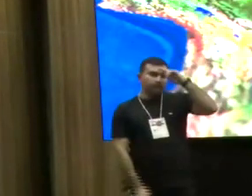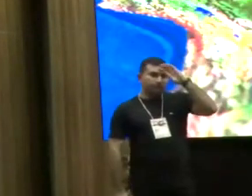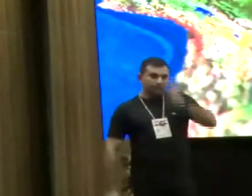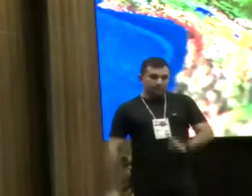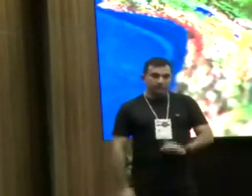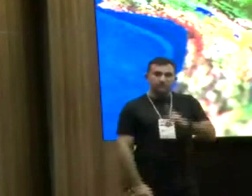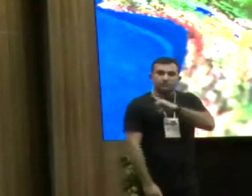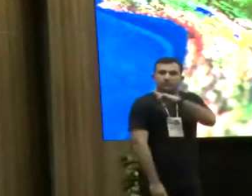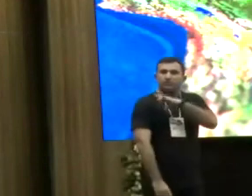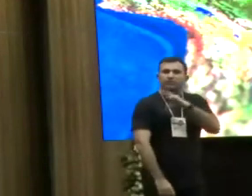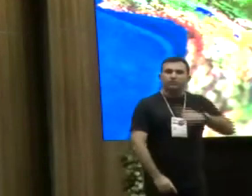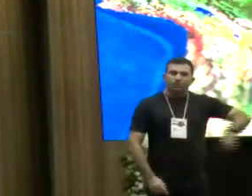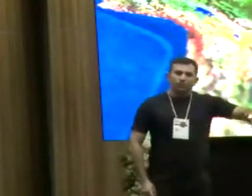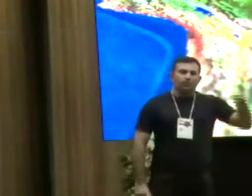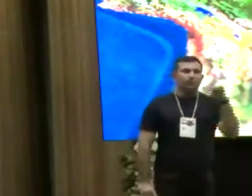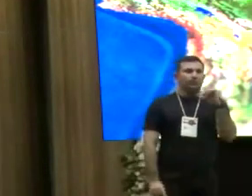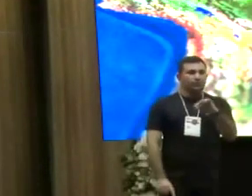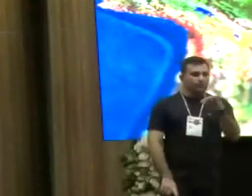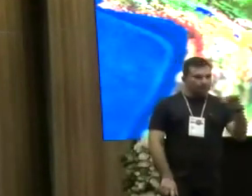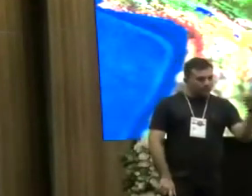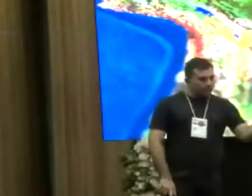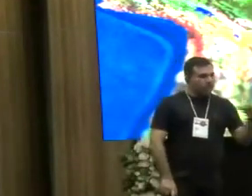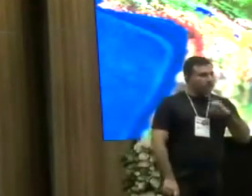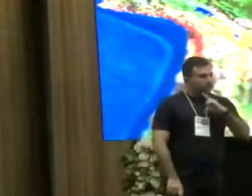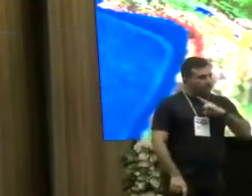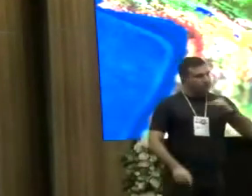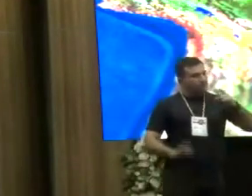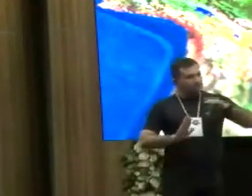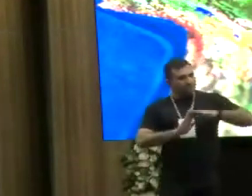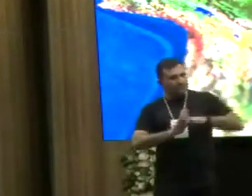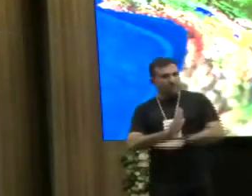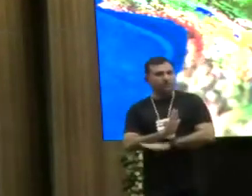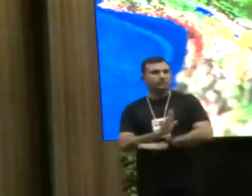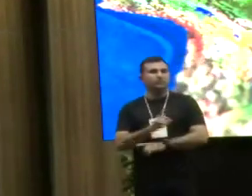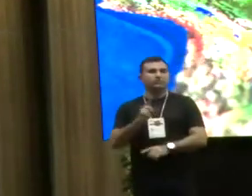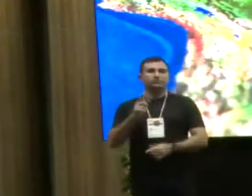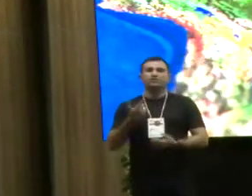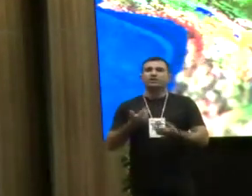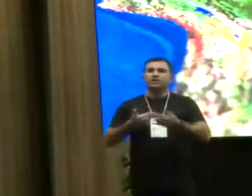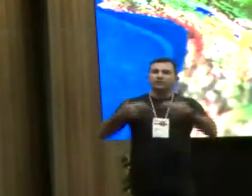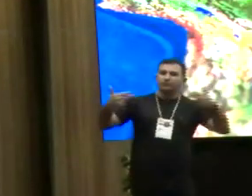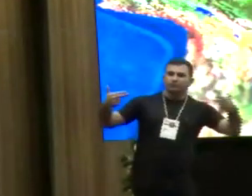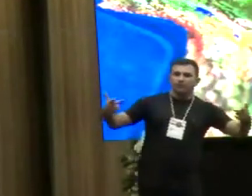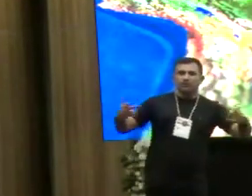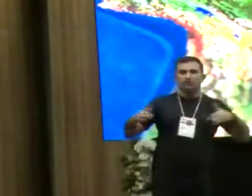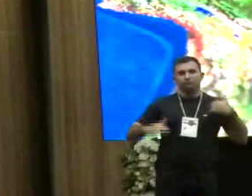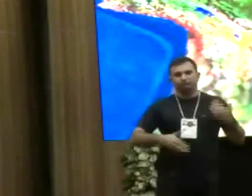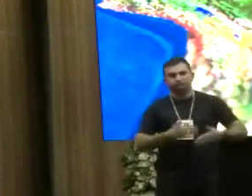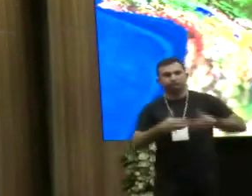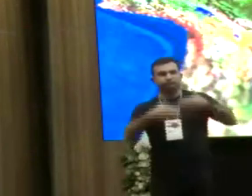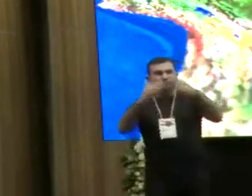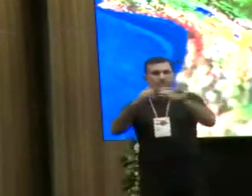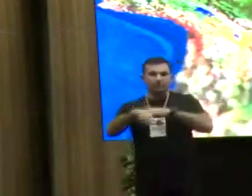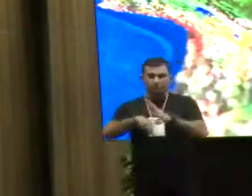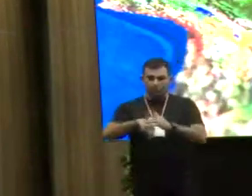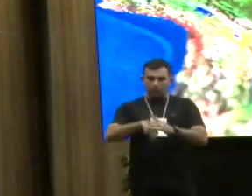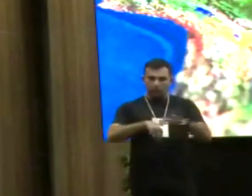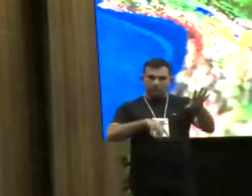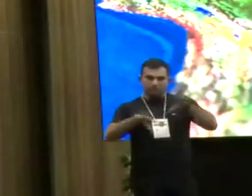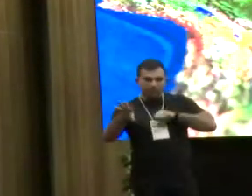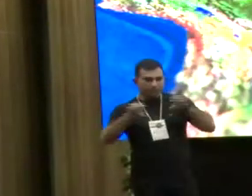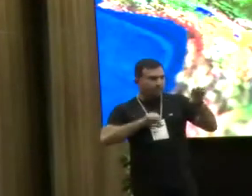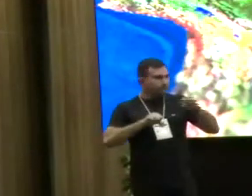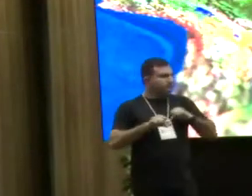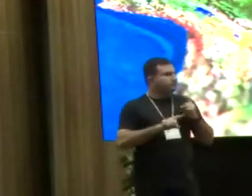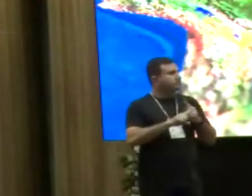o que faz com que nós tenhamos bem menos probabilidade a desenvolver determinadas doenças, é que